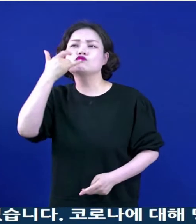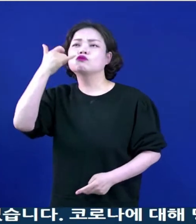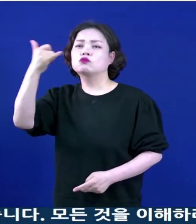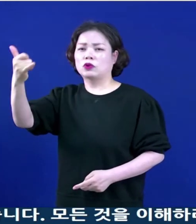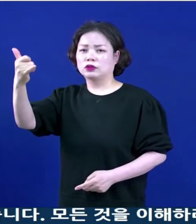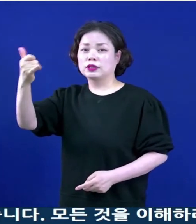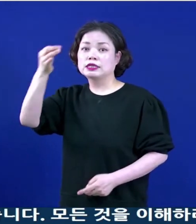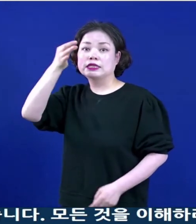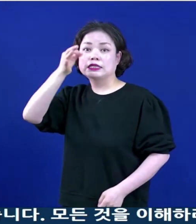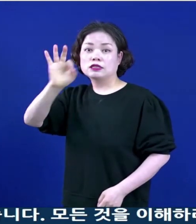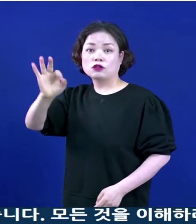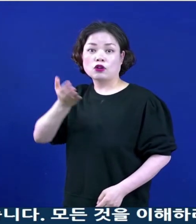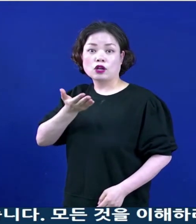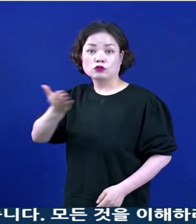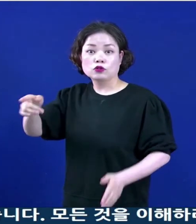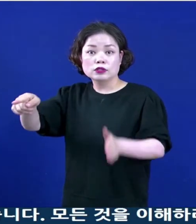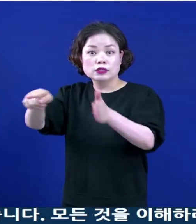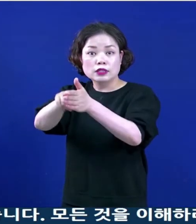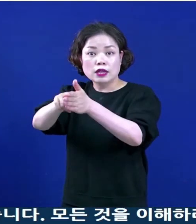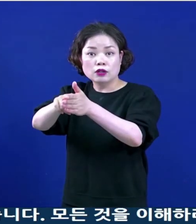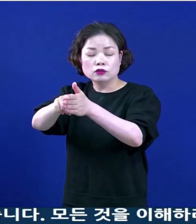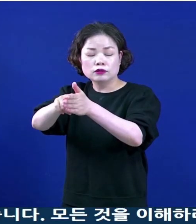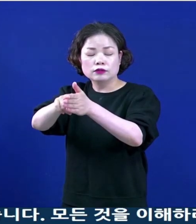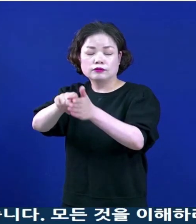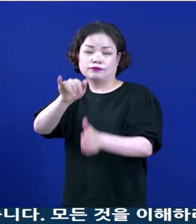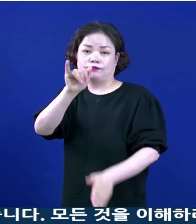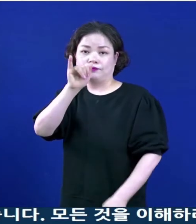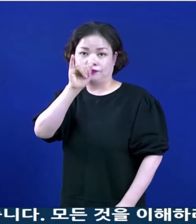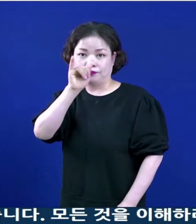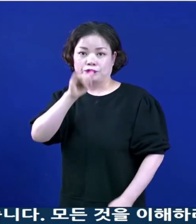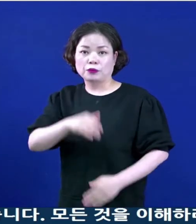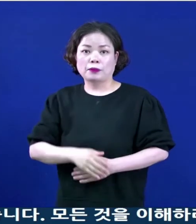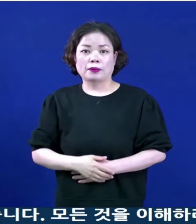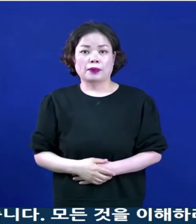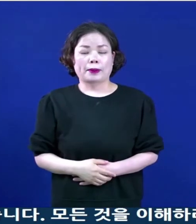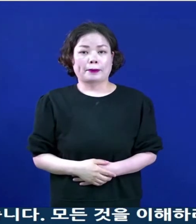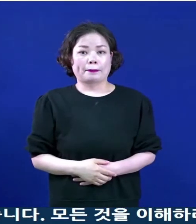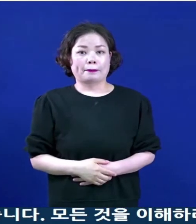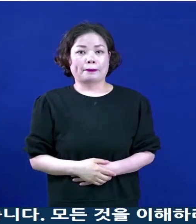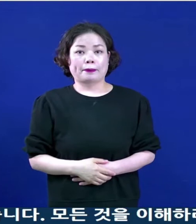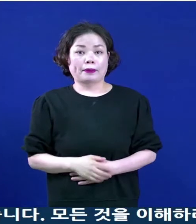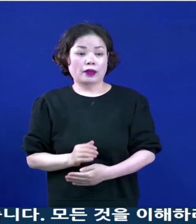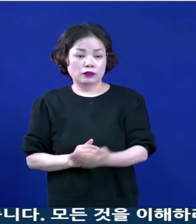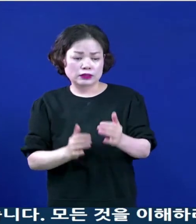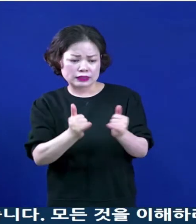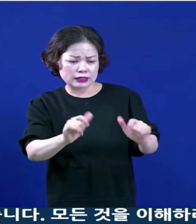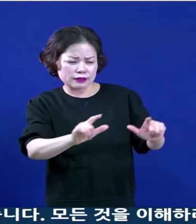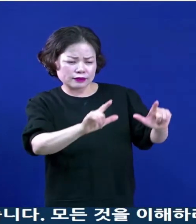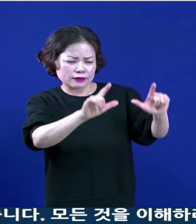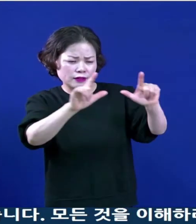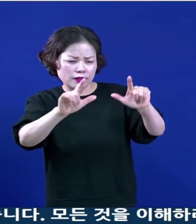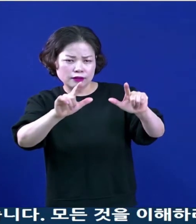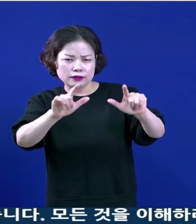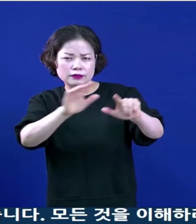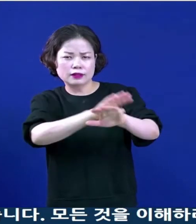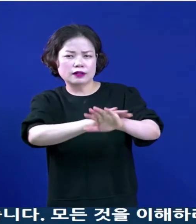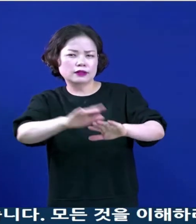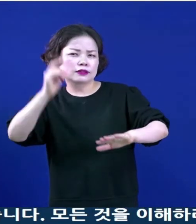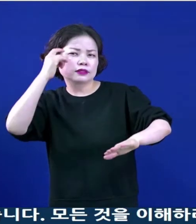부모님을 인정하고 신뢰하고 믿을 수가 있는 것입니다. 그래서 여러분, 인생을 잘 사는 지혜 중